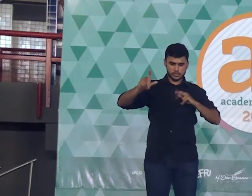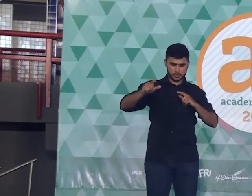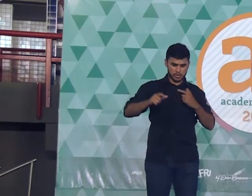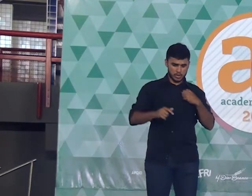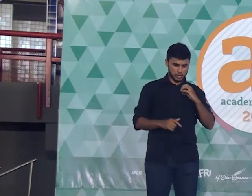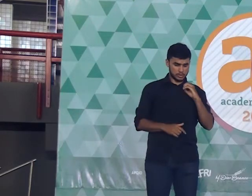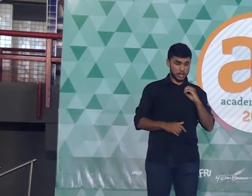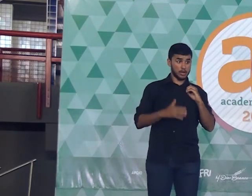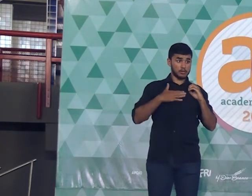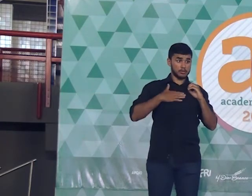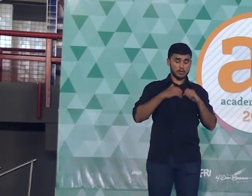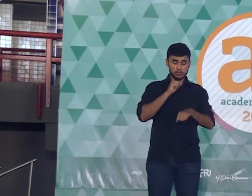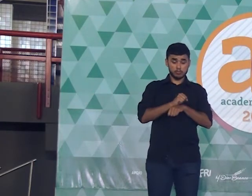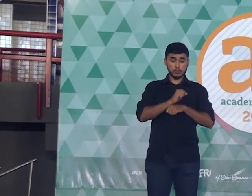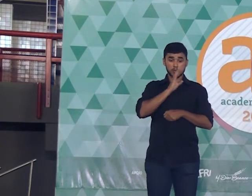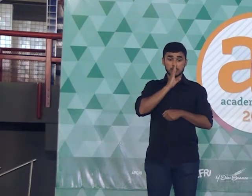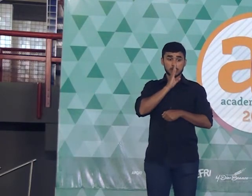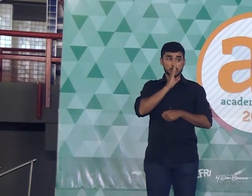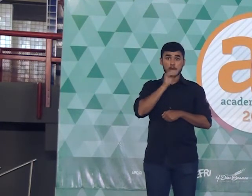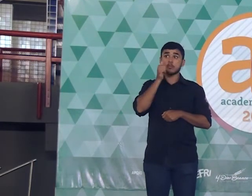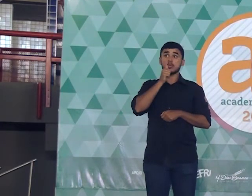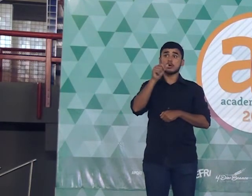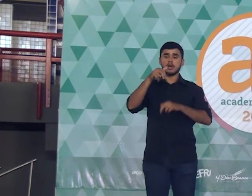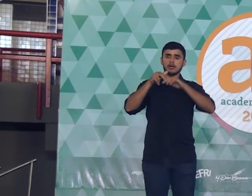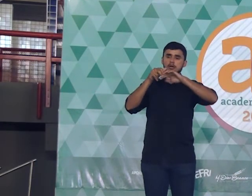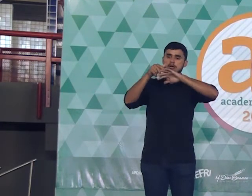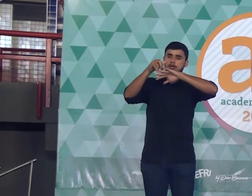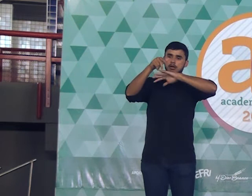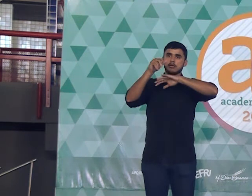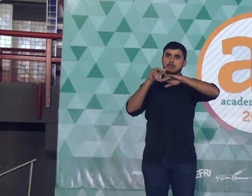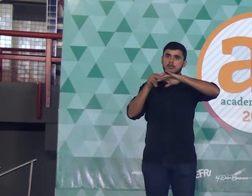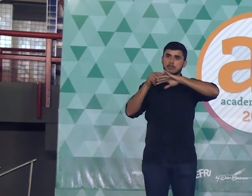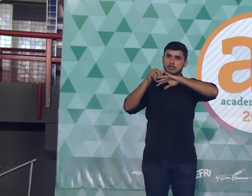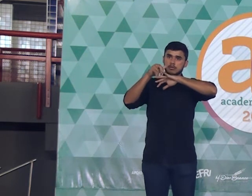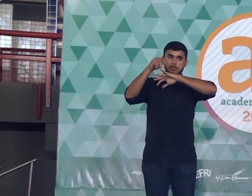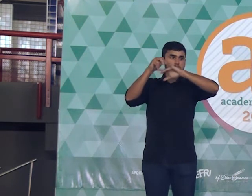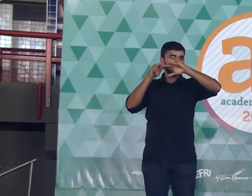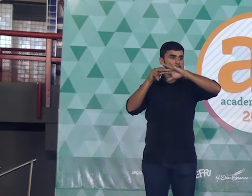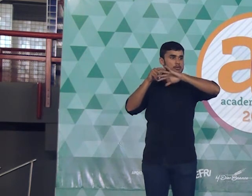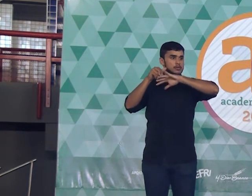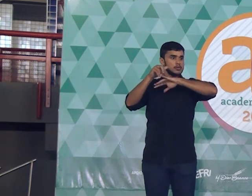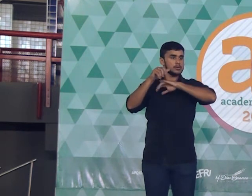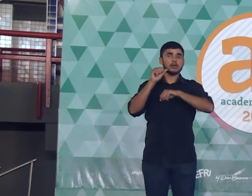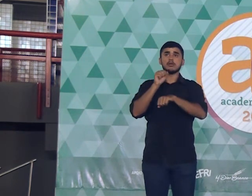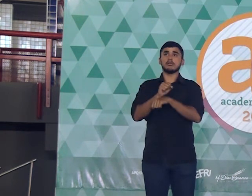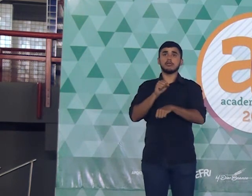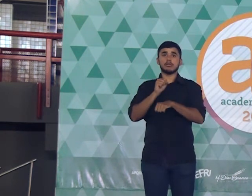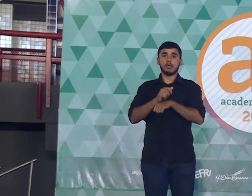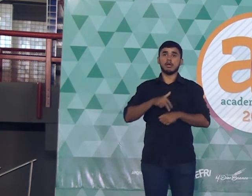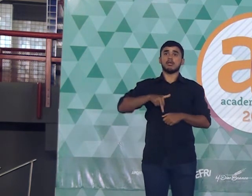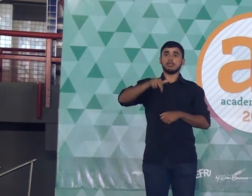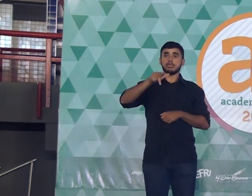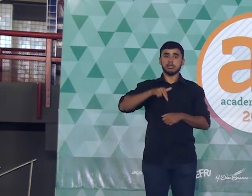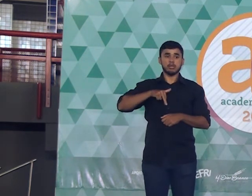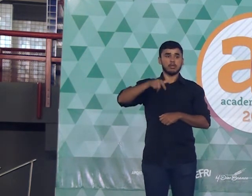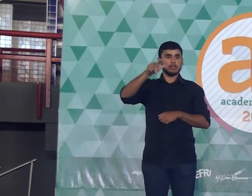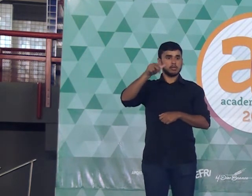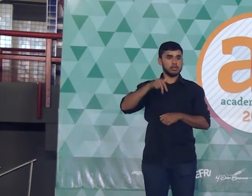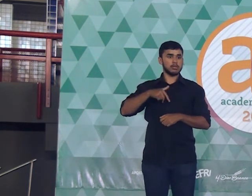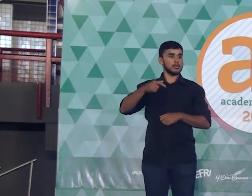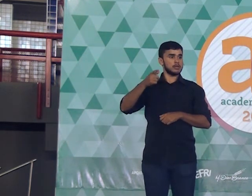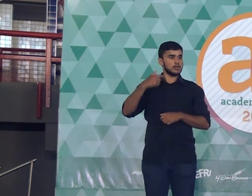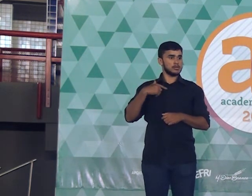0, porque elas não estão conseguindo subir. Elas estão no sentido contrário da escada, então a